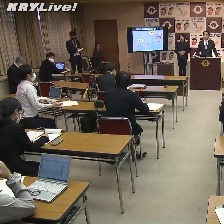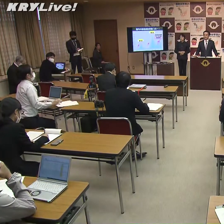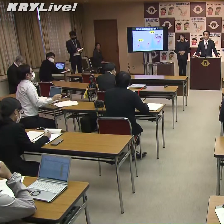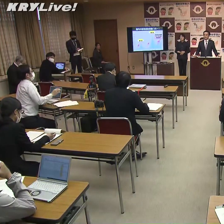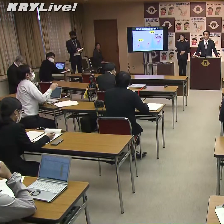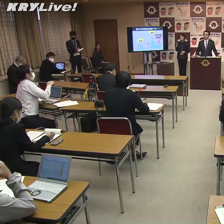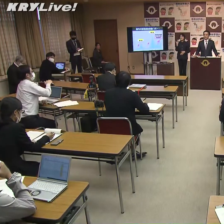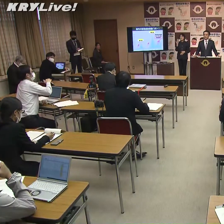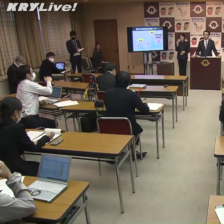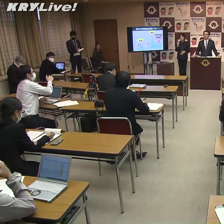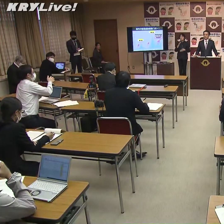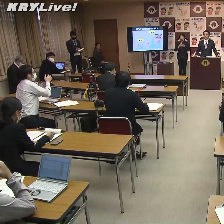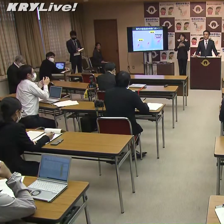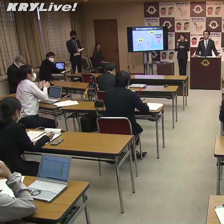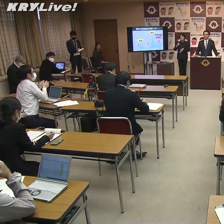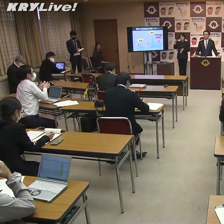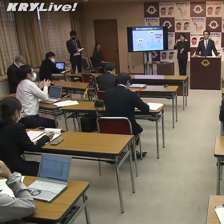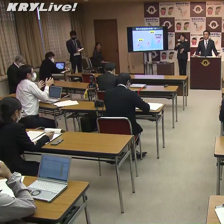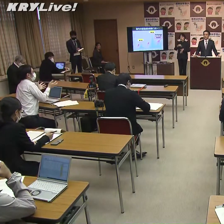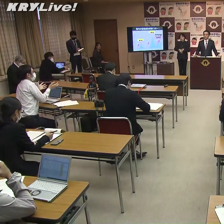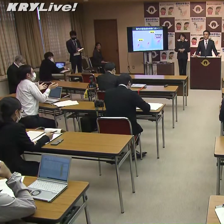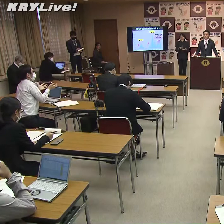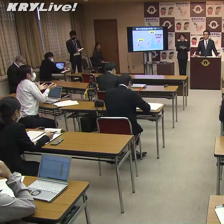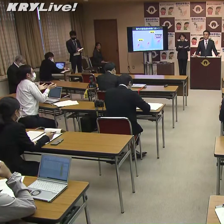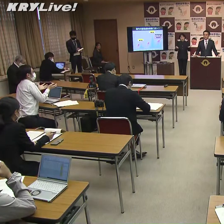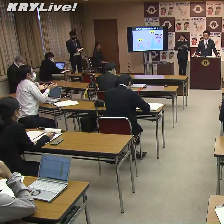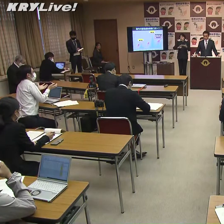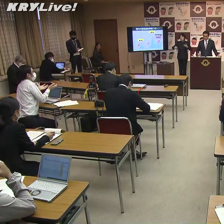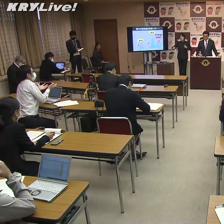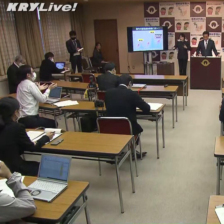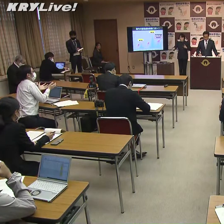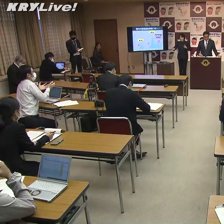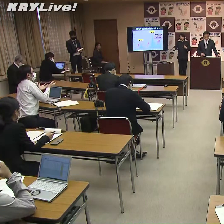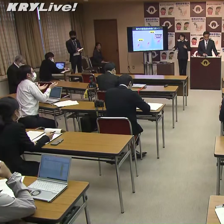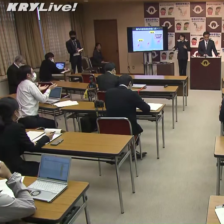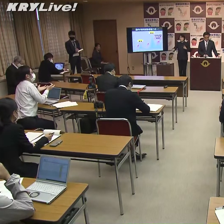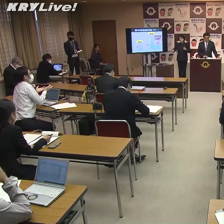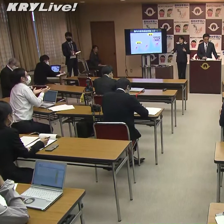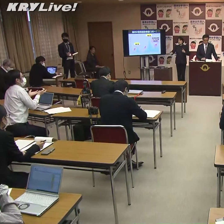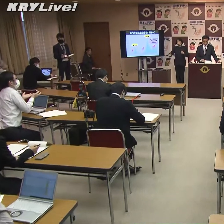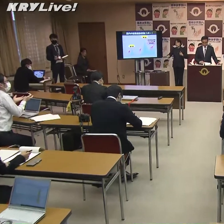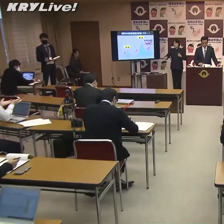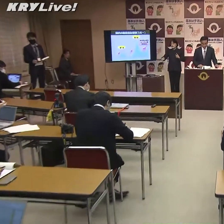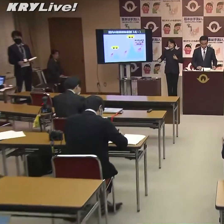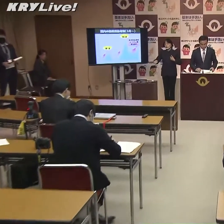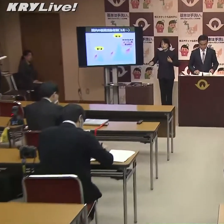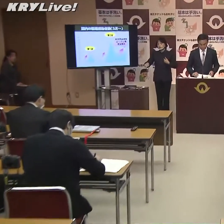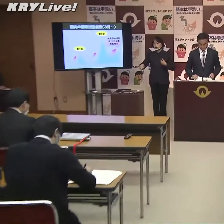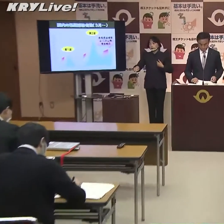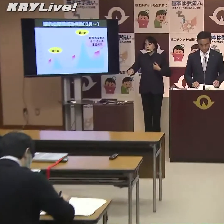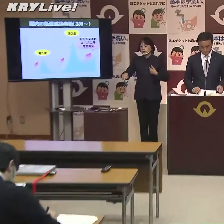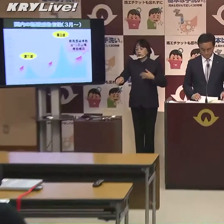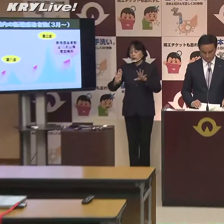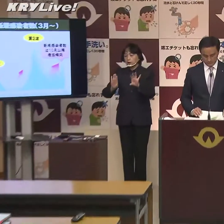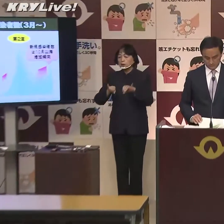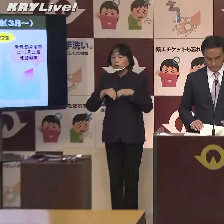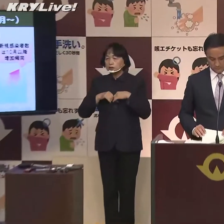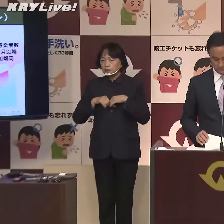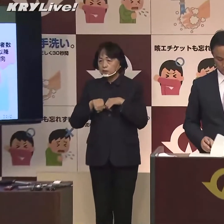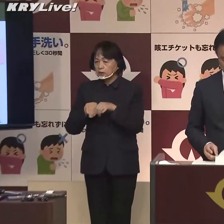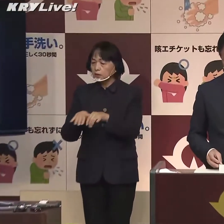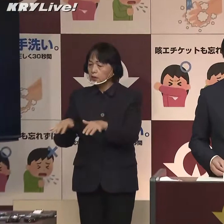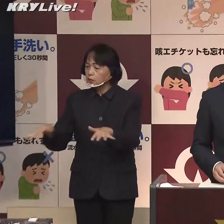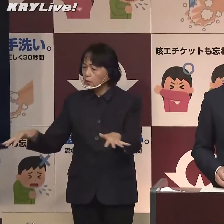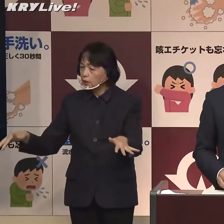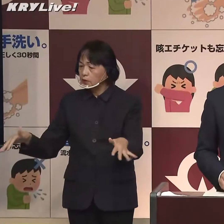先ほど知事のお話の中で、このお店以外のお店にですね、感染が波及して広がっている